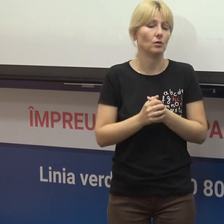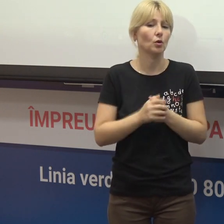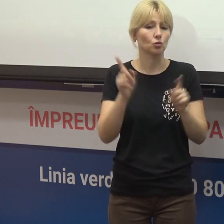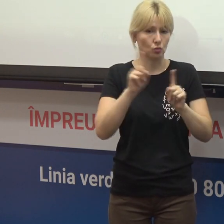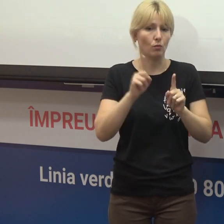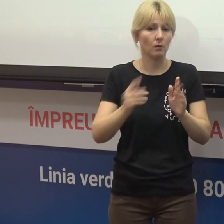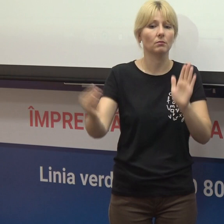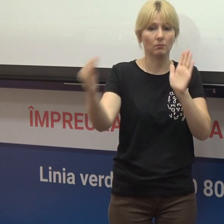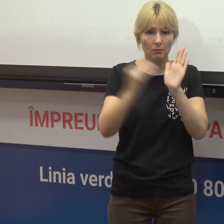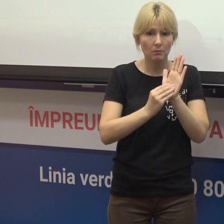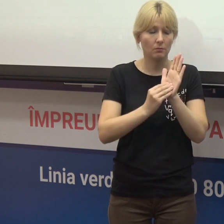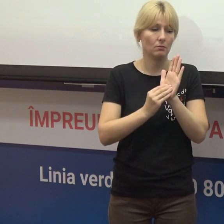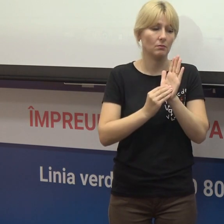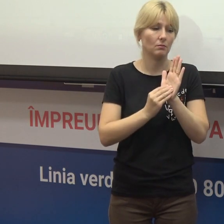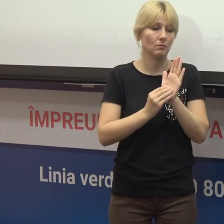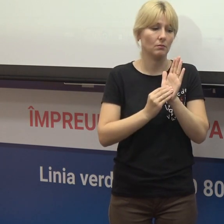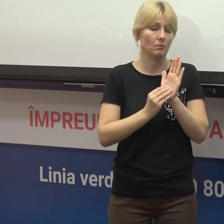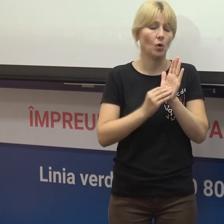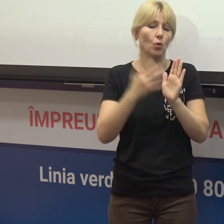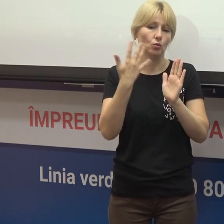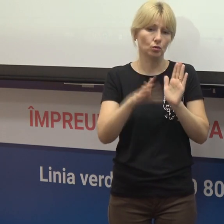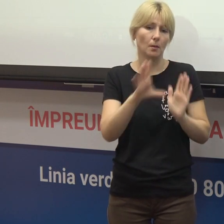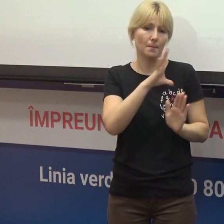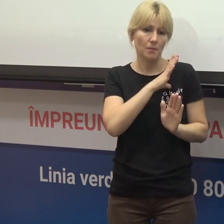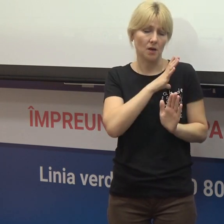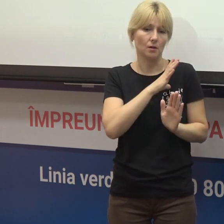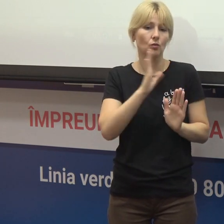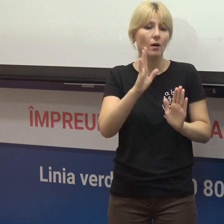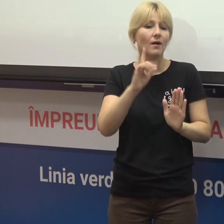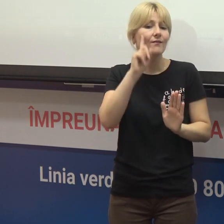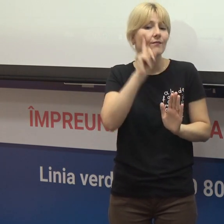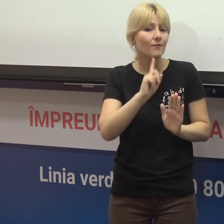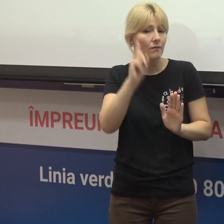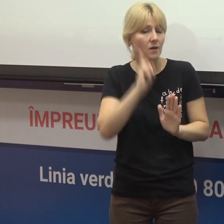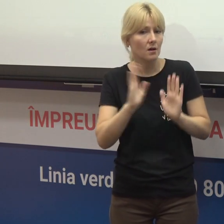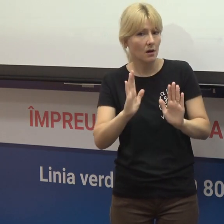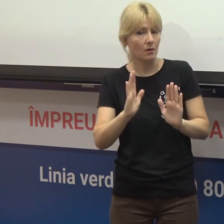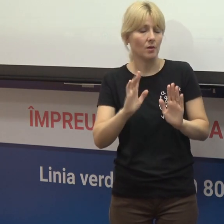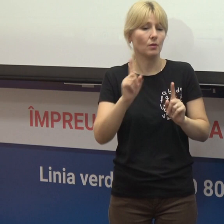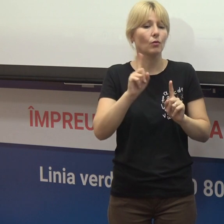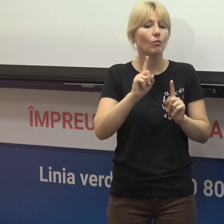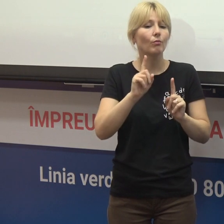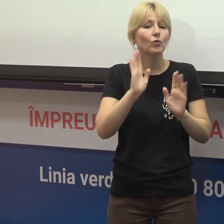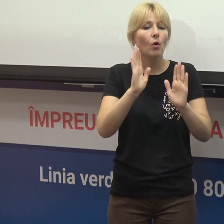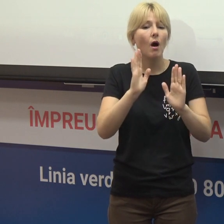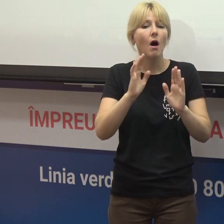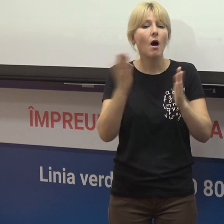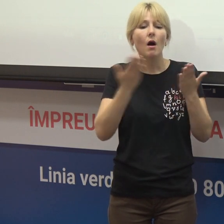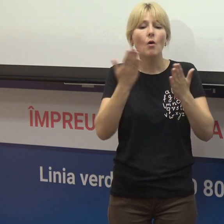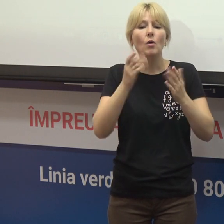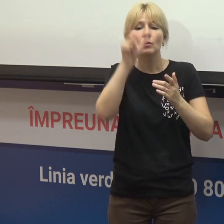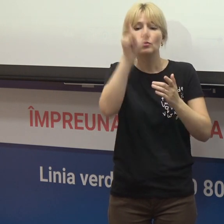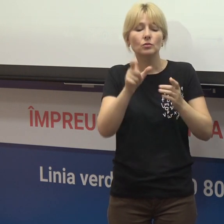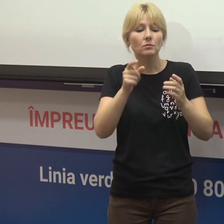în aplicare în contextul, cum am menționat, condiționării, vă zic, anumitor categorii de